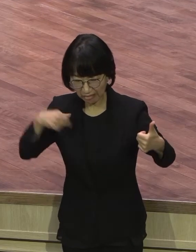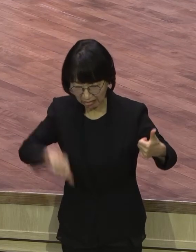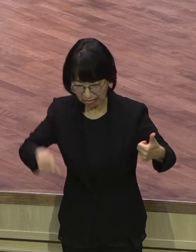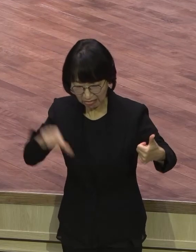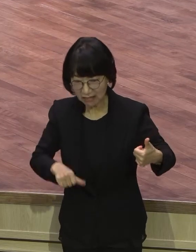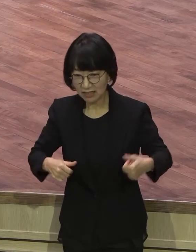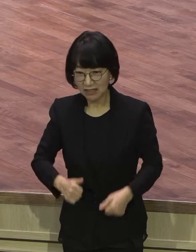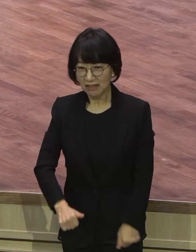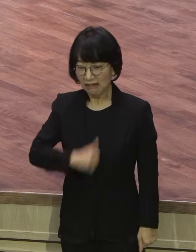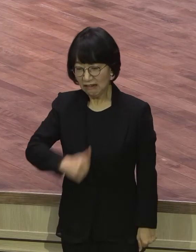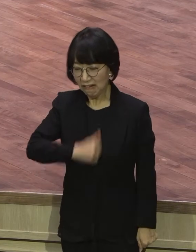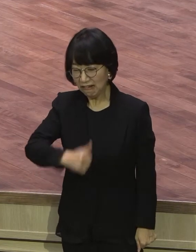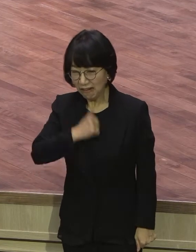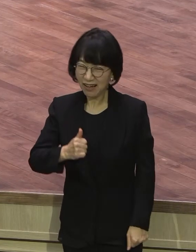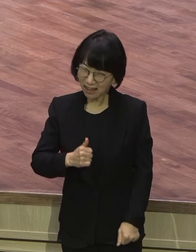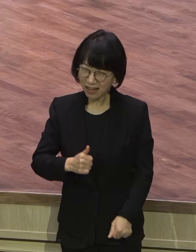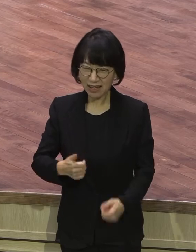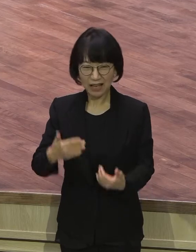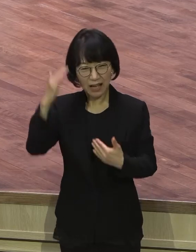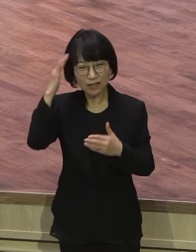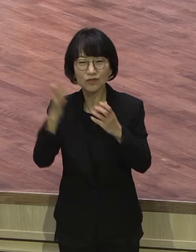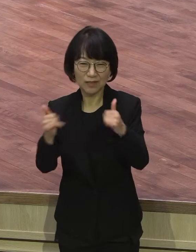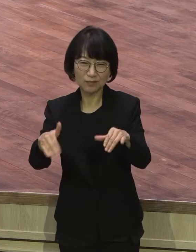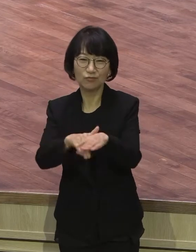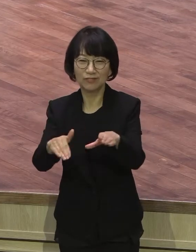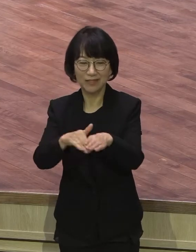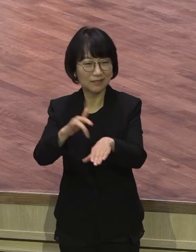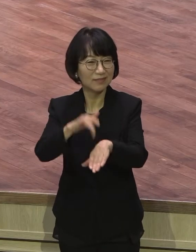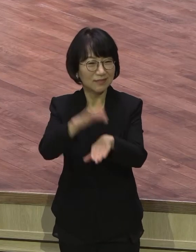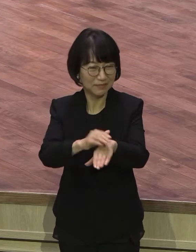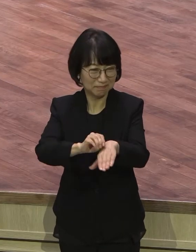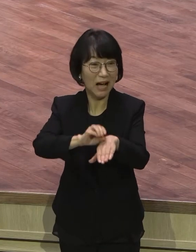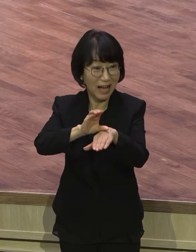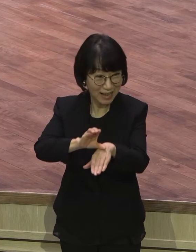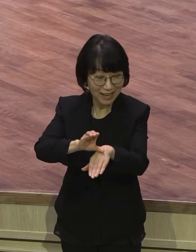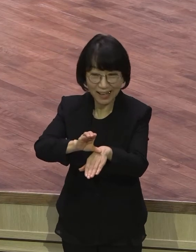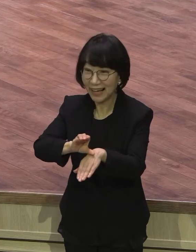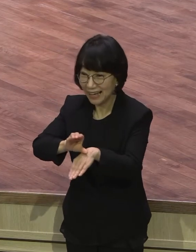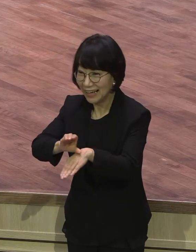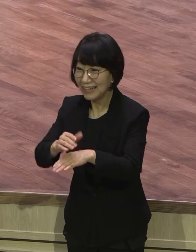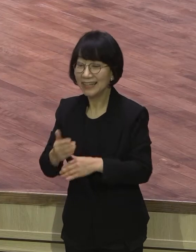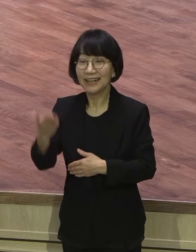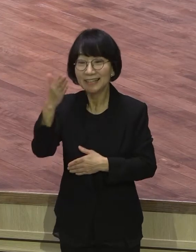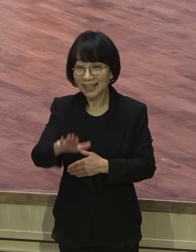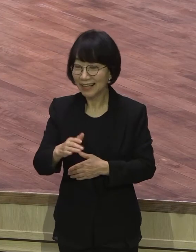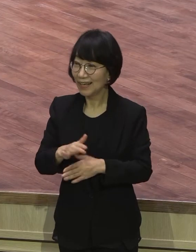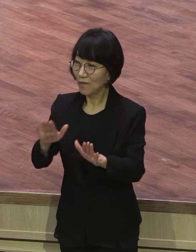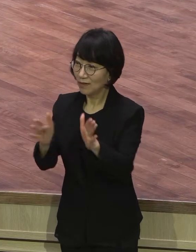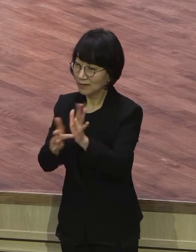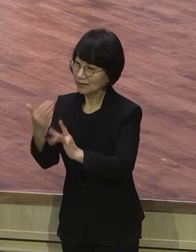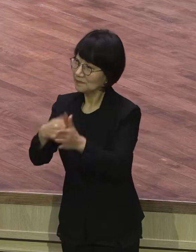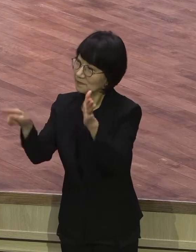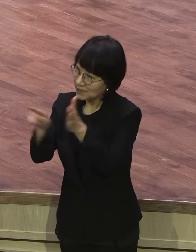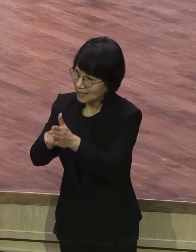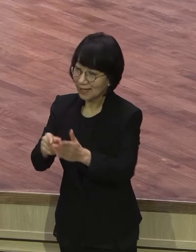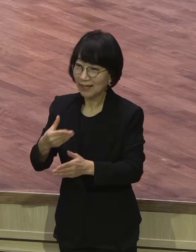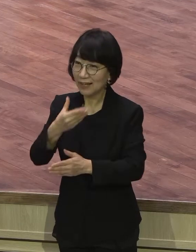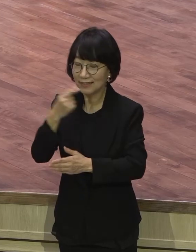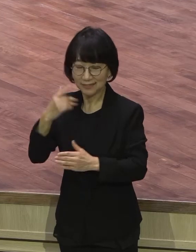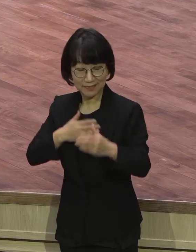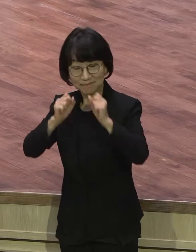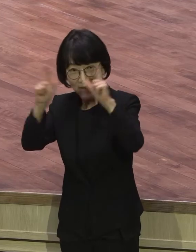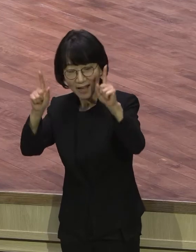화를 잘 내고 그렇게 살아온 문화이기 때문에 이제 우리가 예수를 믿고 나서부터 복음 깨닫고 나서부터는 체질